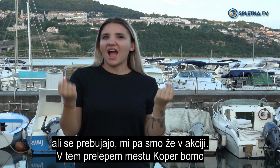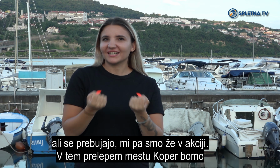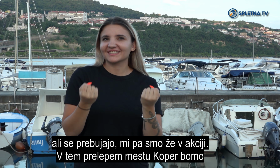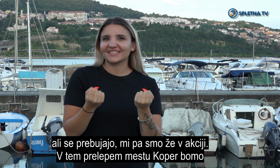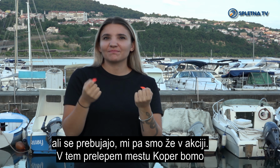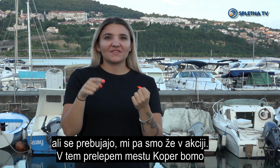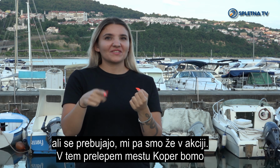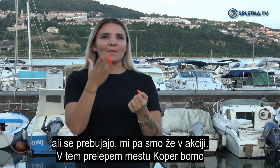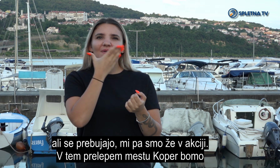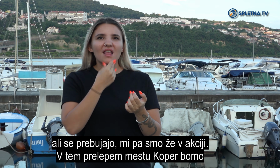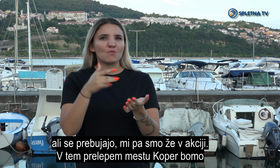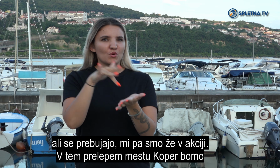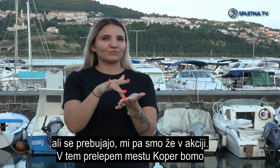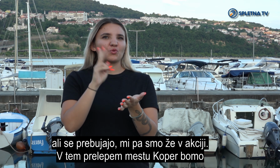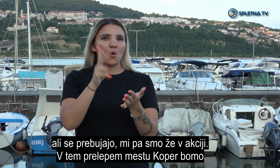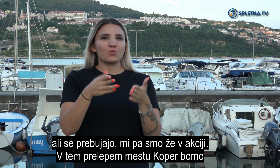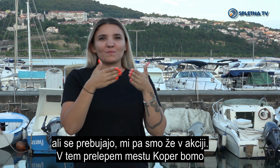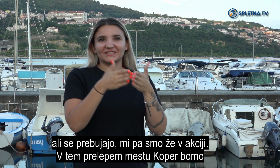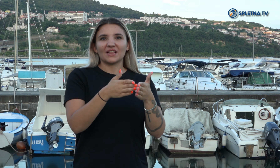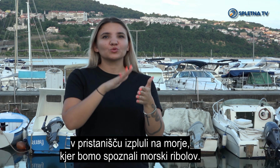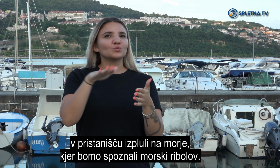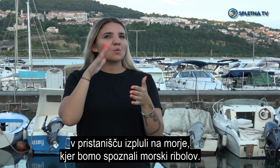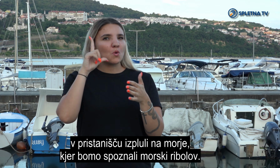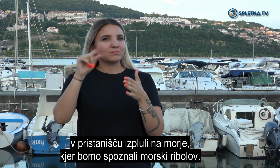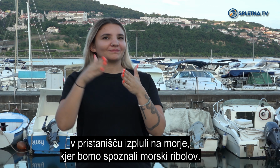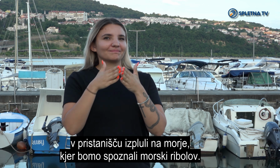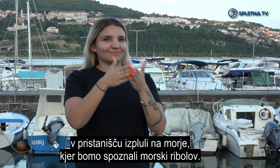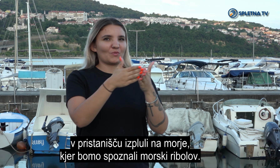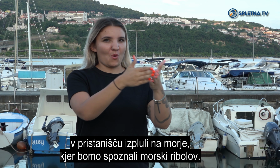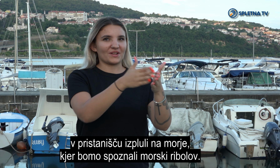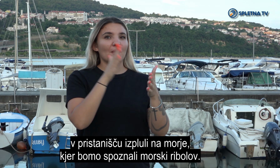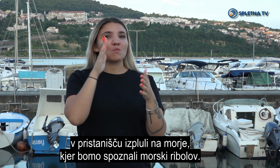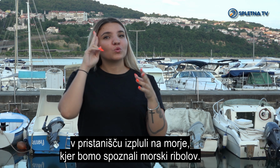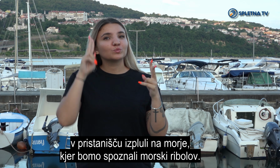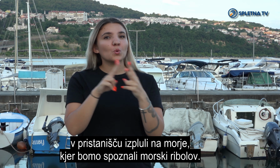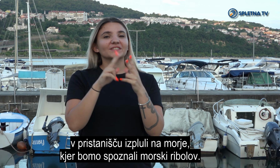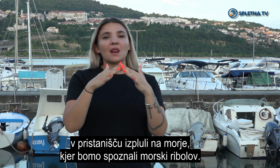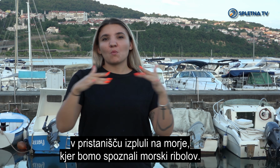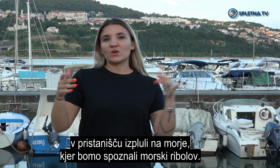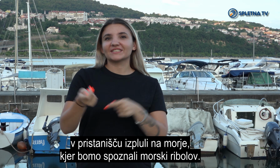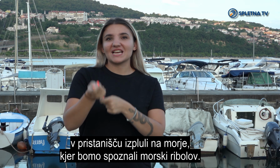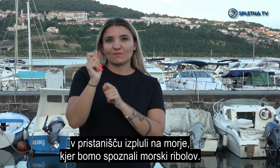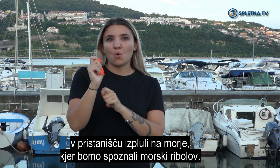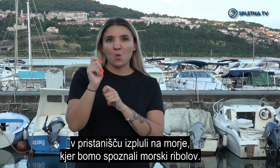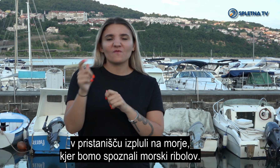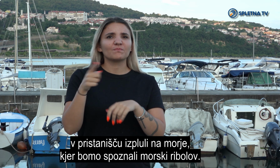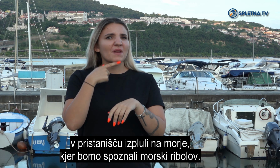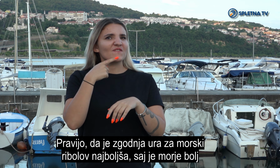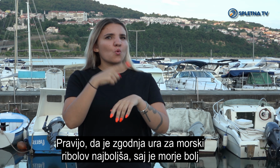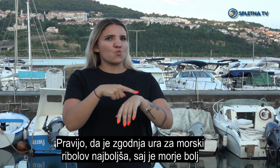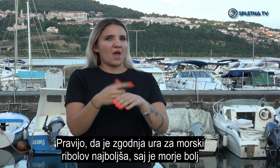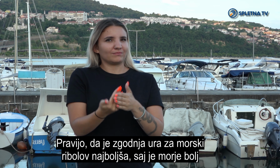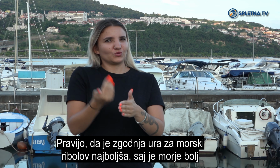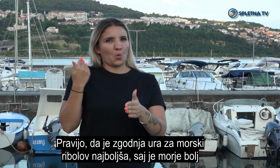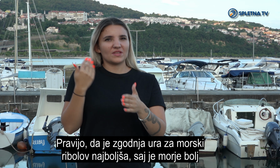že v akciji. V tem prelepem mestu Koper bomo v pristanišču izpluli na morje, kjer bomo spoznali morski